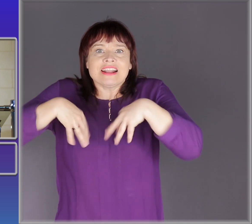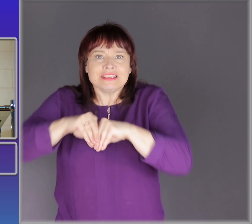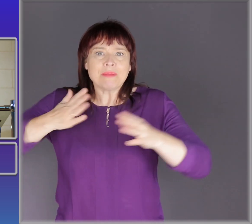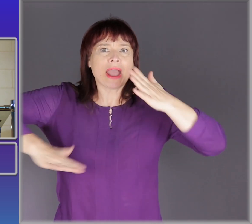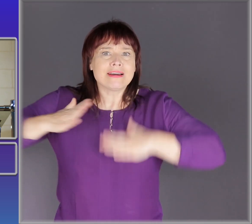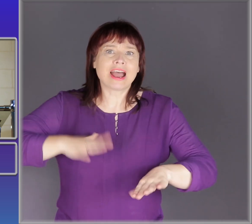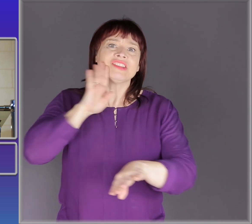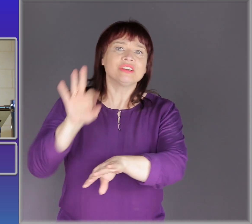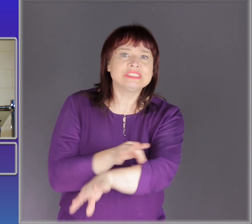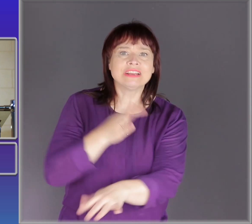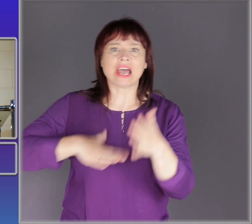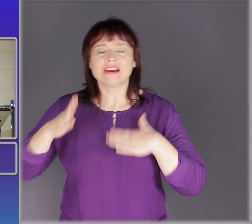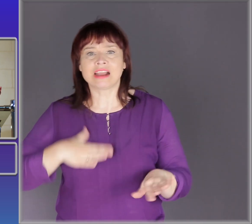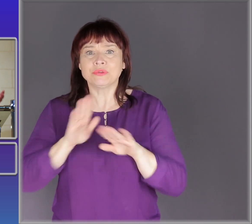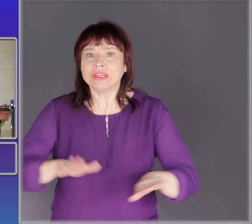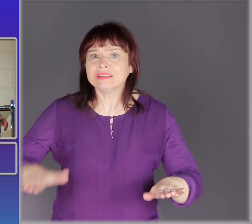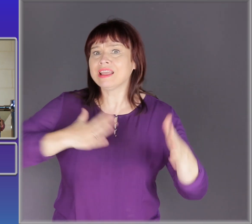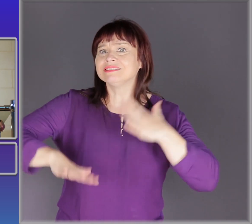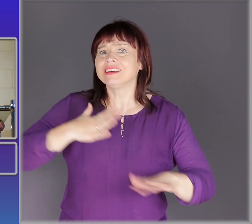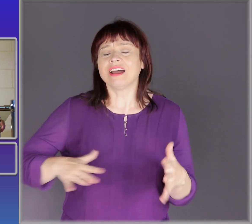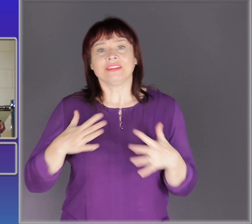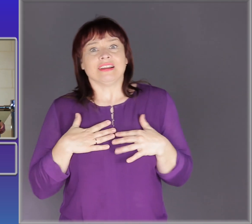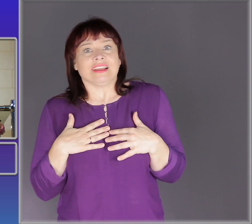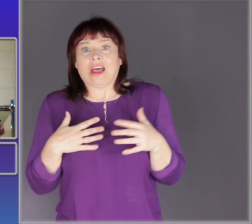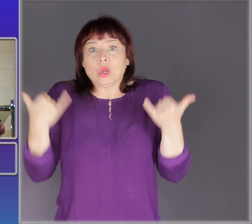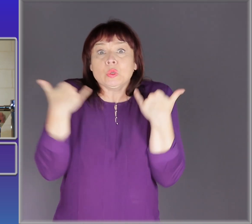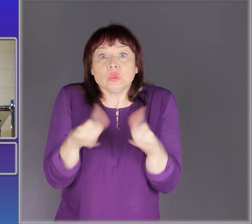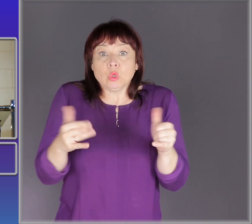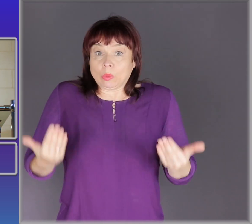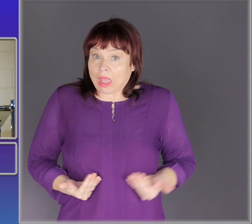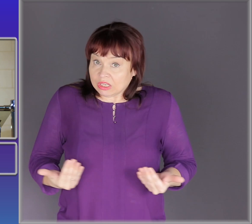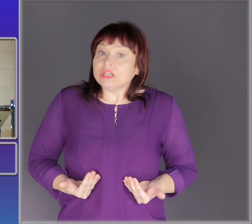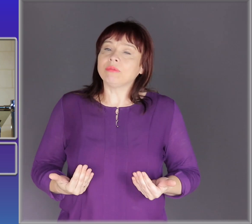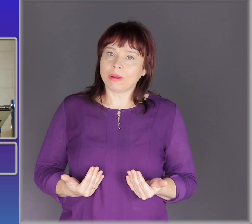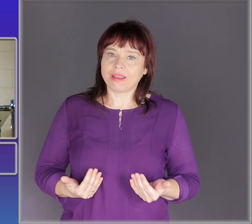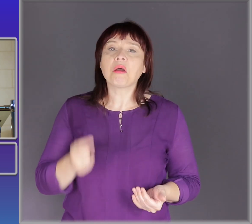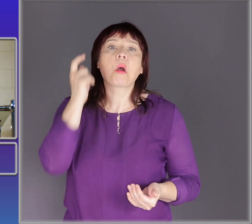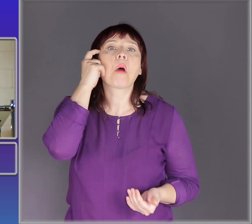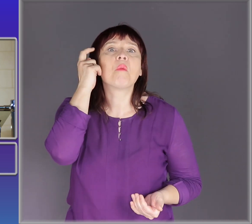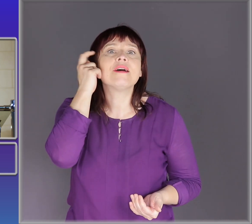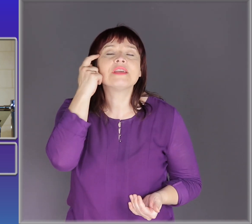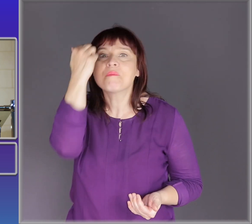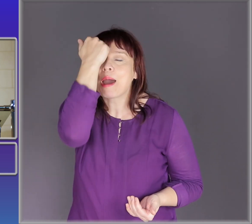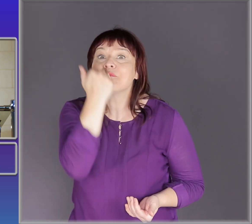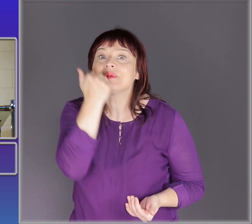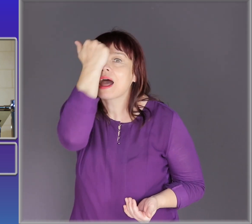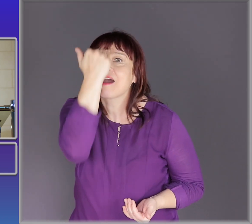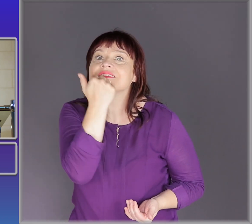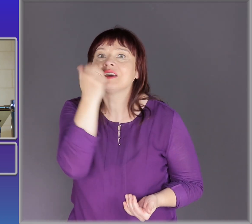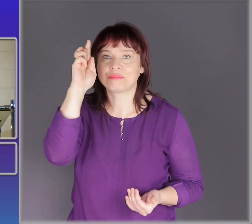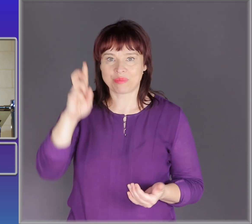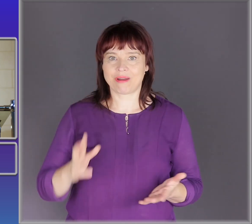отца мужа это было здорово вот почему для нас когда мы это понимаем мы благодарим за